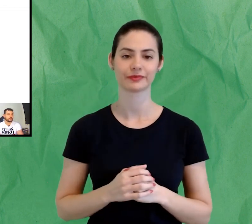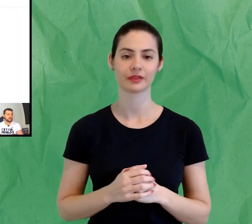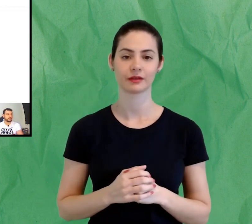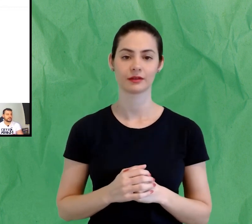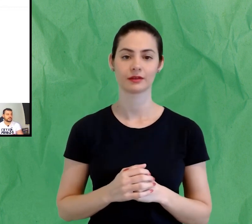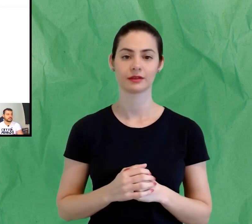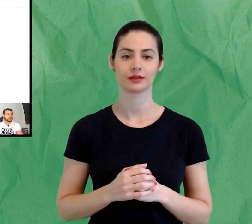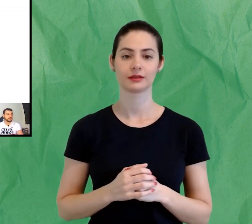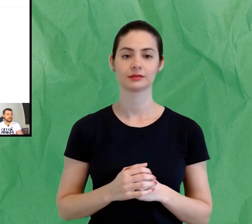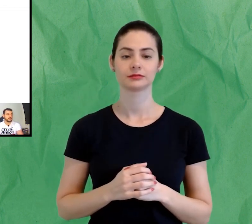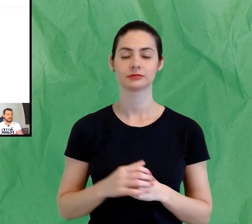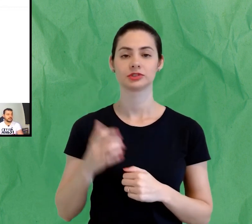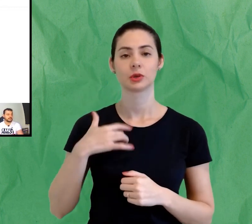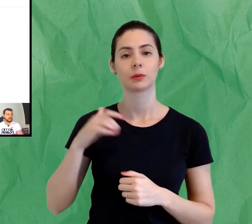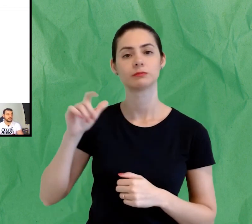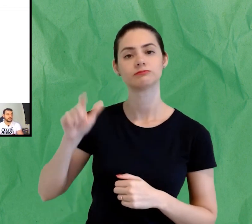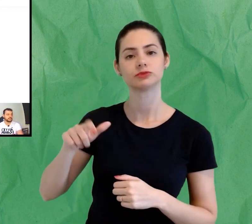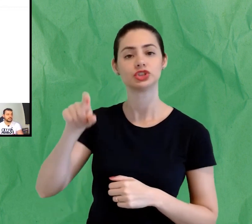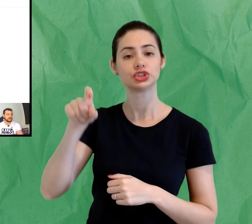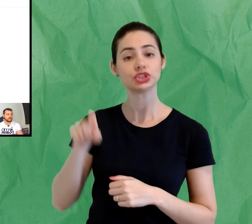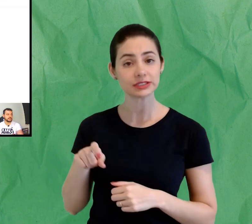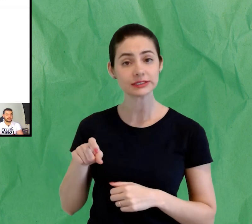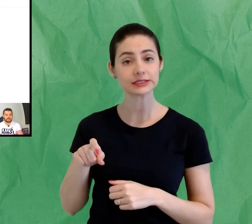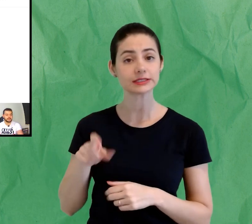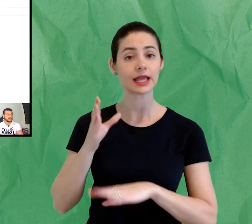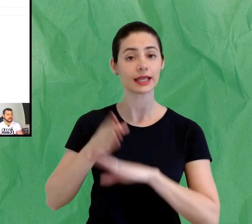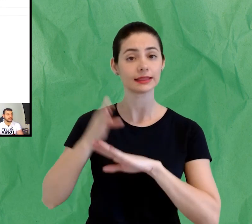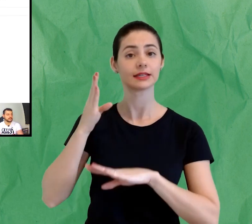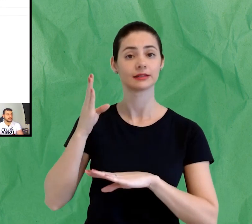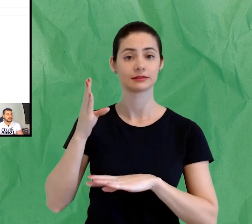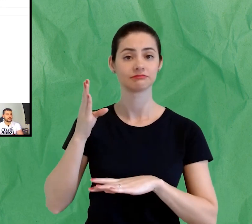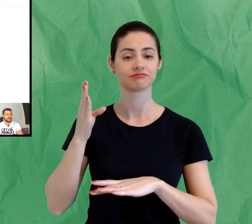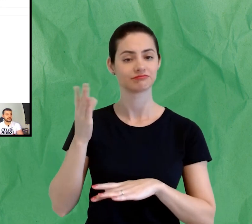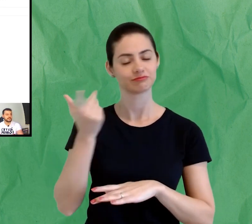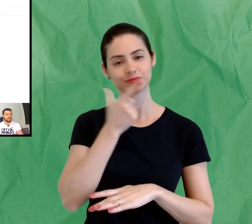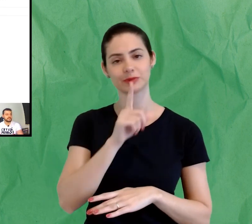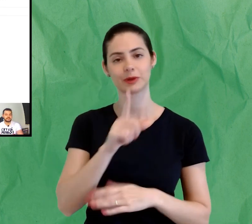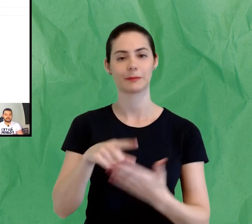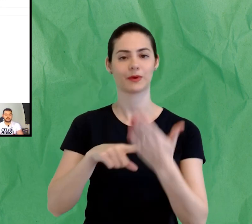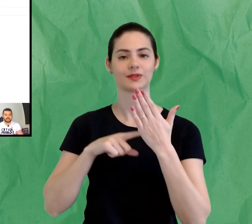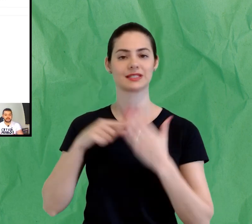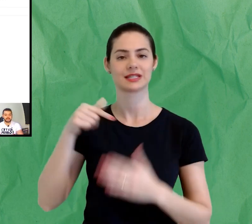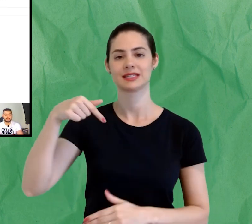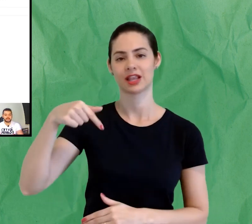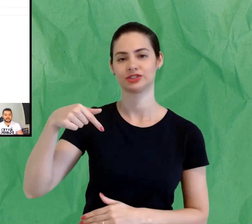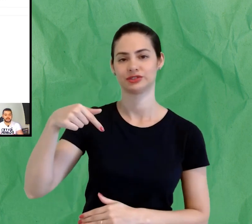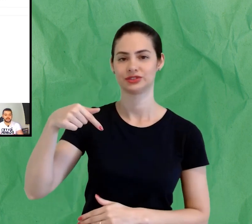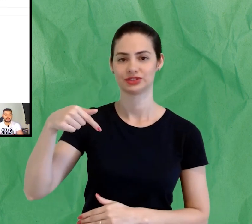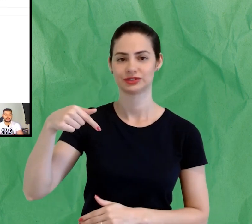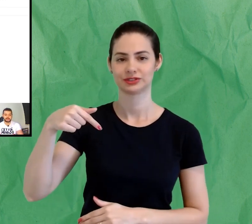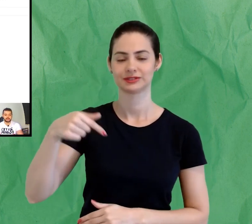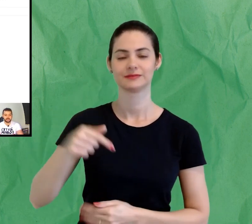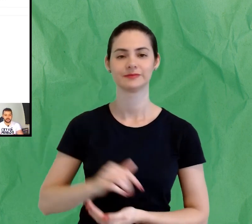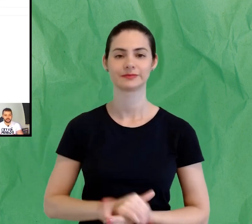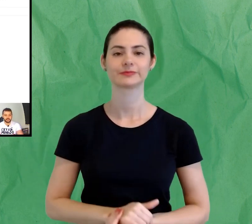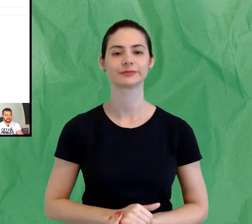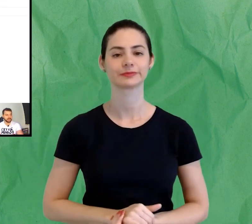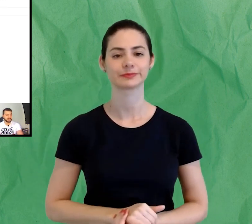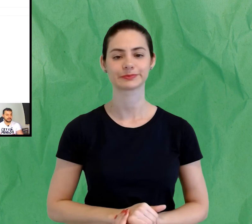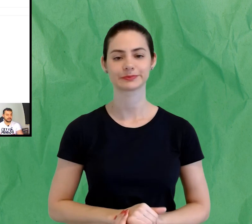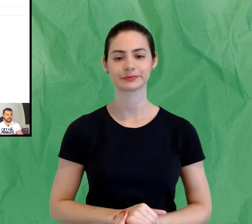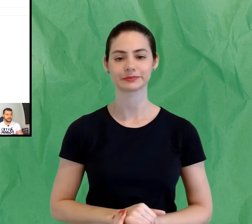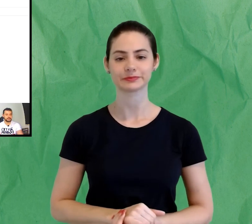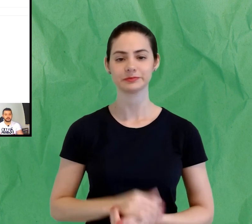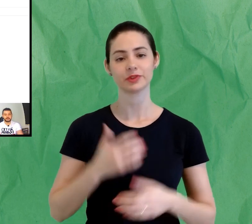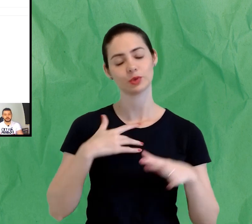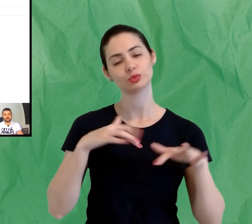meu console, apertar o X e der um Enter, né, ele vai mostrar esse 7 aqui dentro de string. Então,